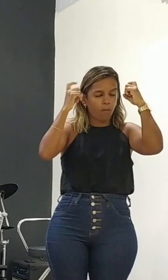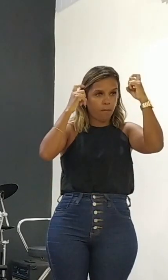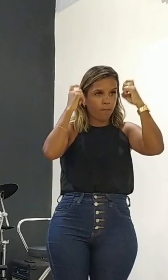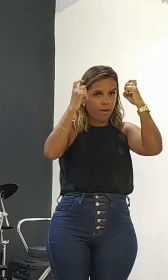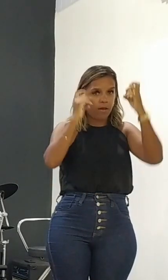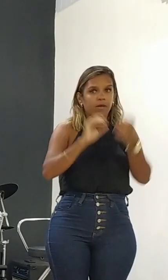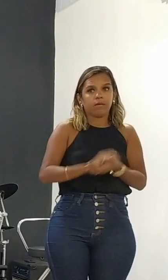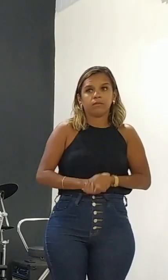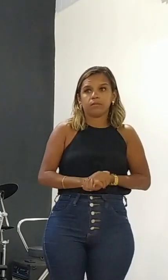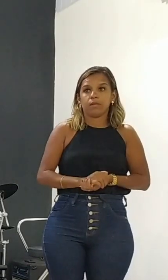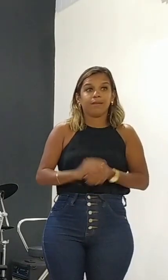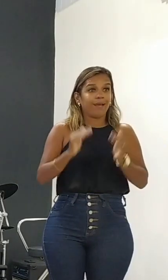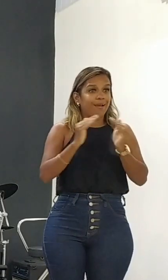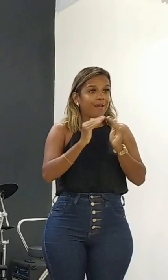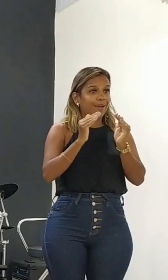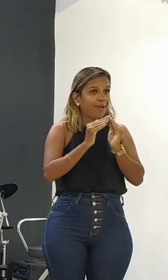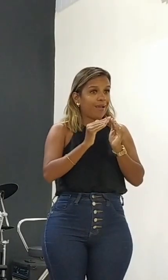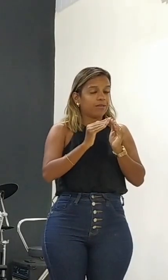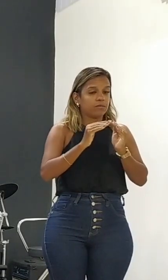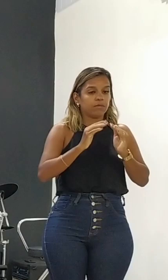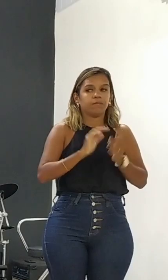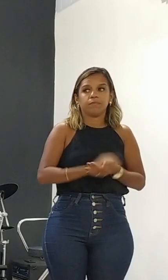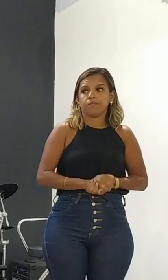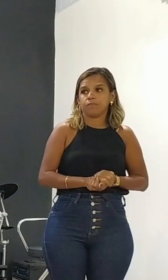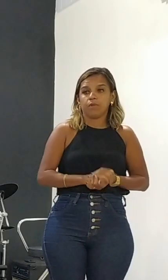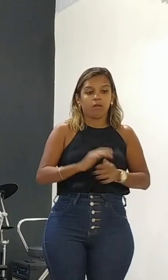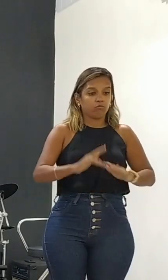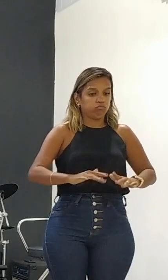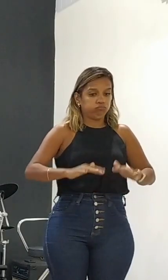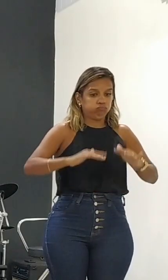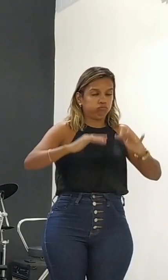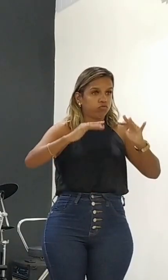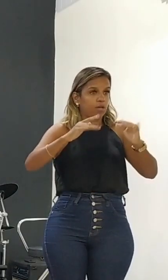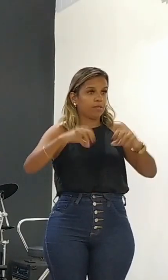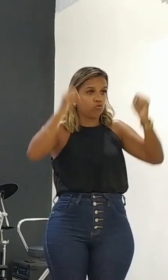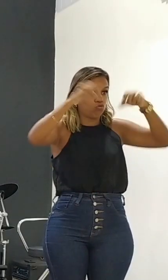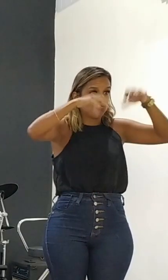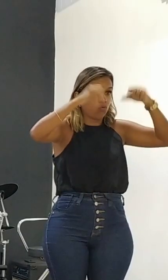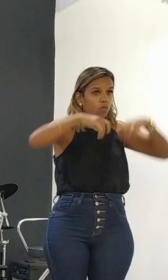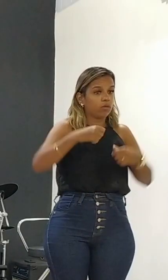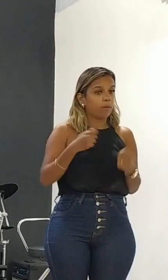preocupado. As pessoas estavam em casa, sua casa estava seca, mas estava preocupado com o outro. Aí,